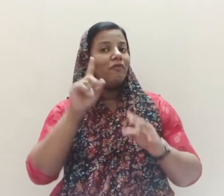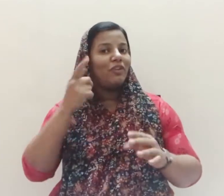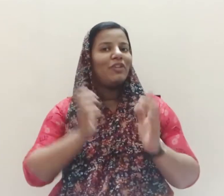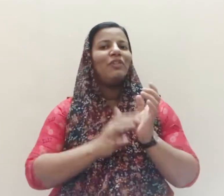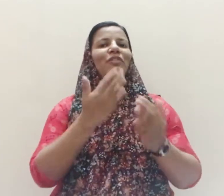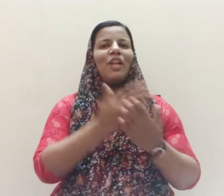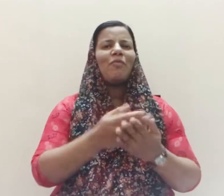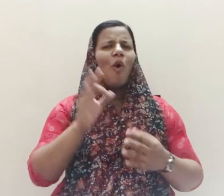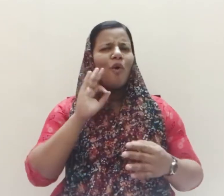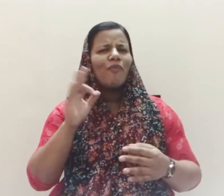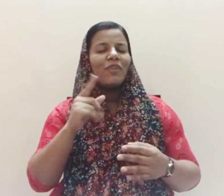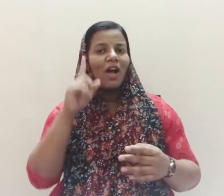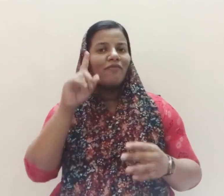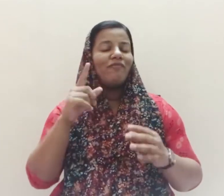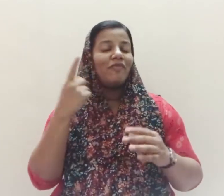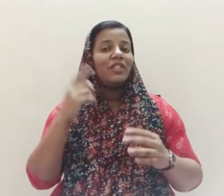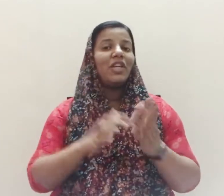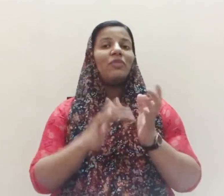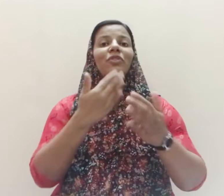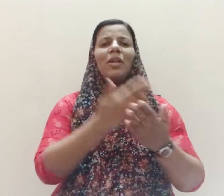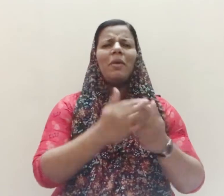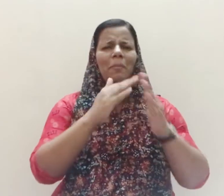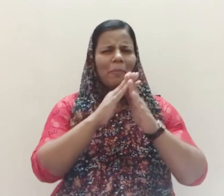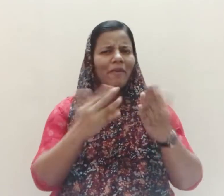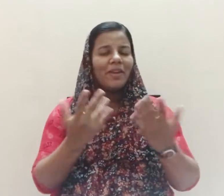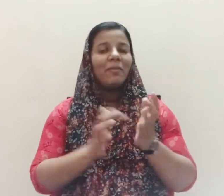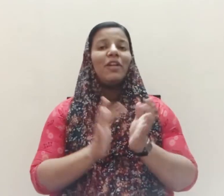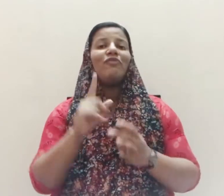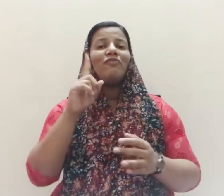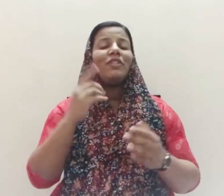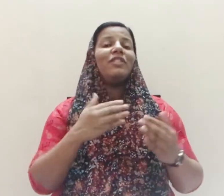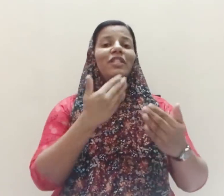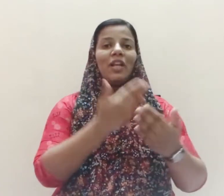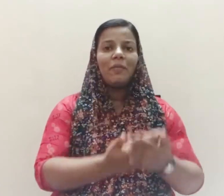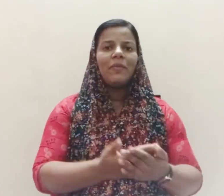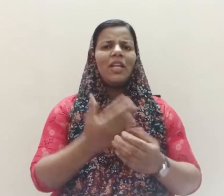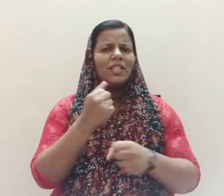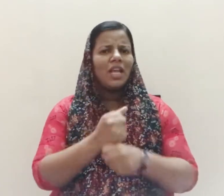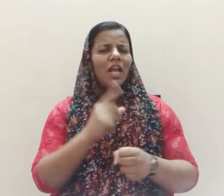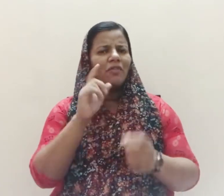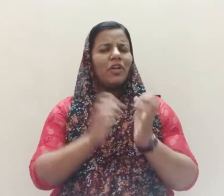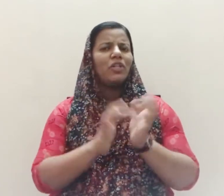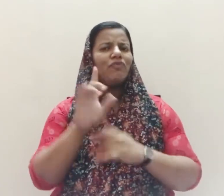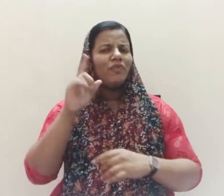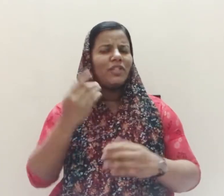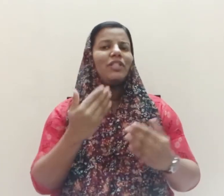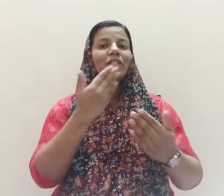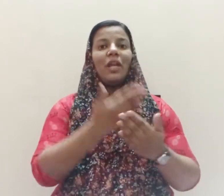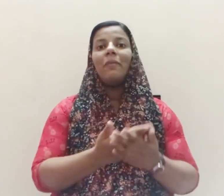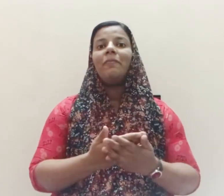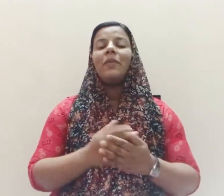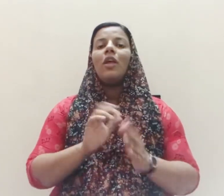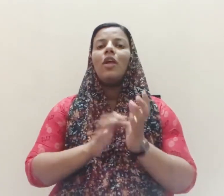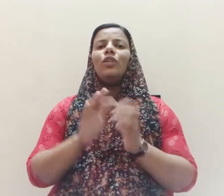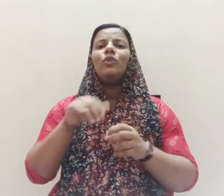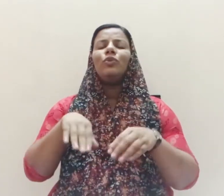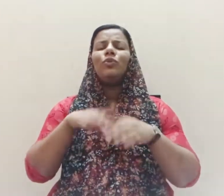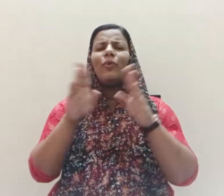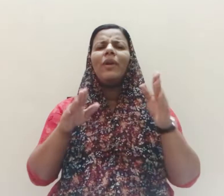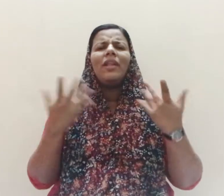ഓഫീസിൽ കടന്നു ചെല്ലുന്നു, എനിക്ക് മുമ്പേ ആ ഭവനത്തിൽ കടന്നു ചെല്ലുന്നു, എനിക്ക് മുമ്പേ ആ സ്ഥലത്ത് കടന്നു ചെല്ലുന്നു. ഒരുക്കേണ്ടത് കർത്താവ് ഒരുക്കുന്നു എന്ന് നമ്മൾ